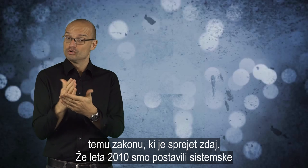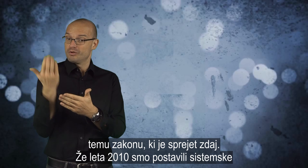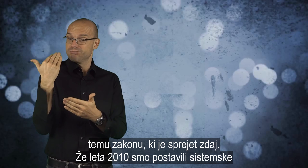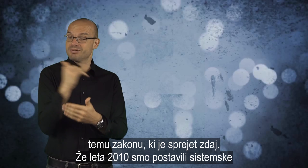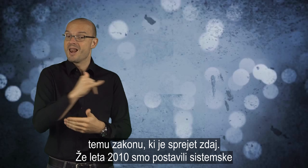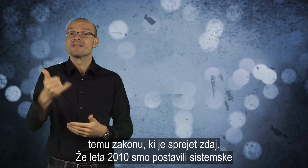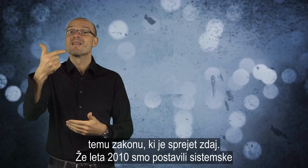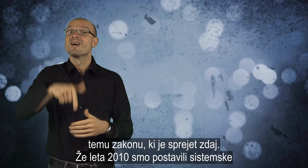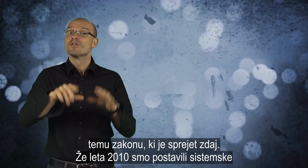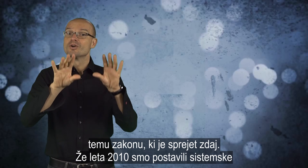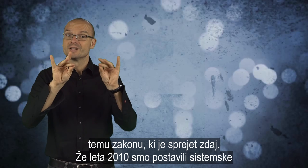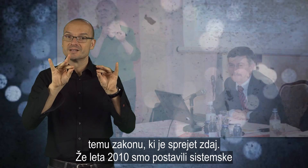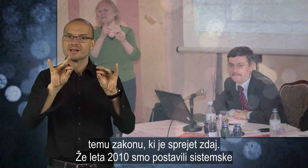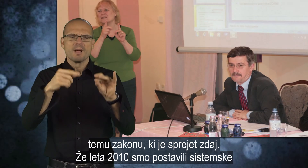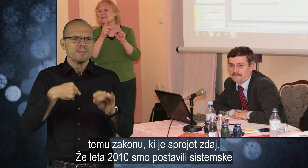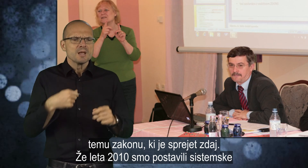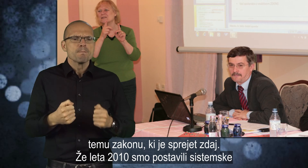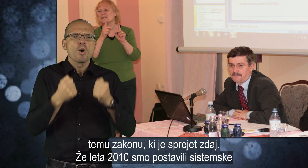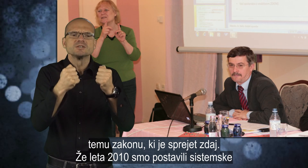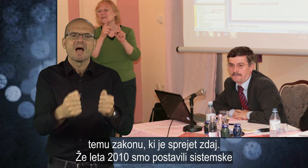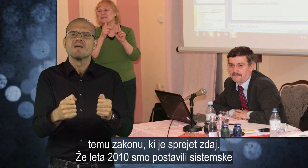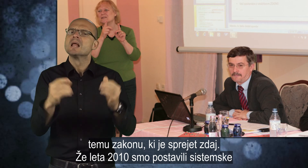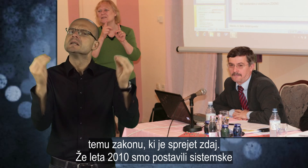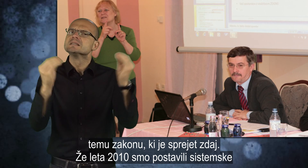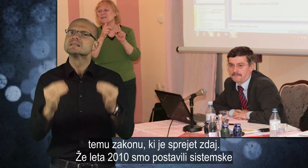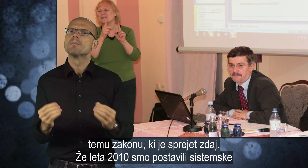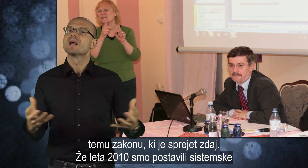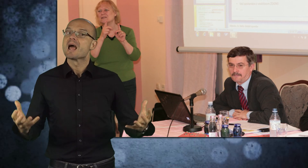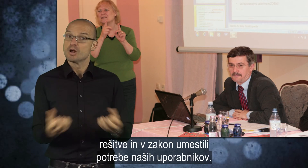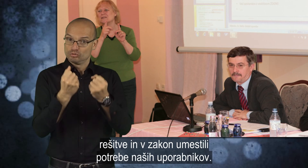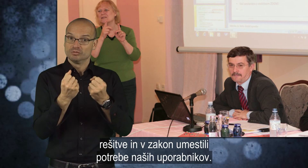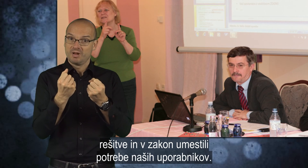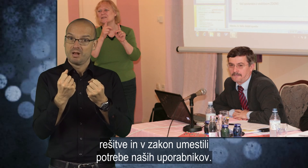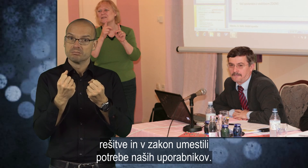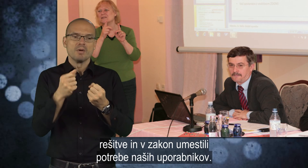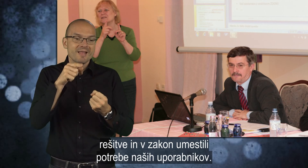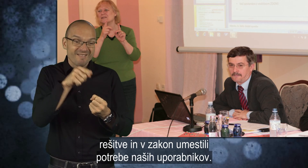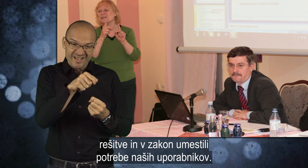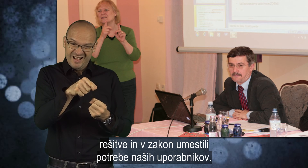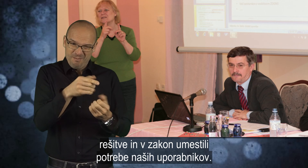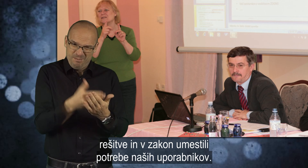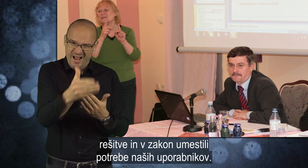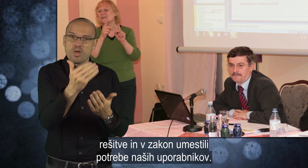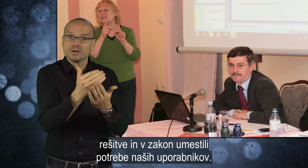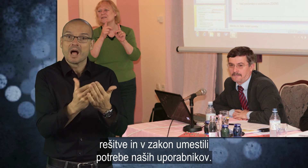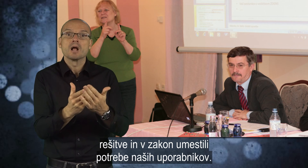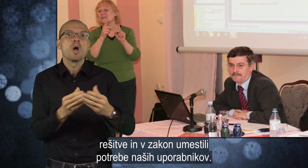Že leta 2010 smo postavili sistemske rešitve in v zakon umestili potrebe naših